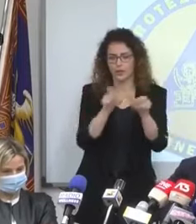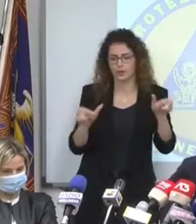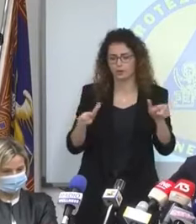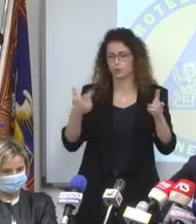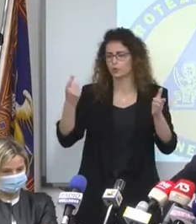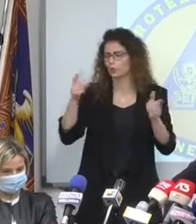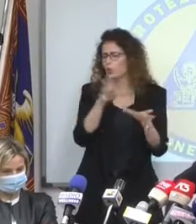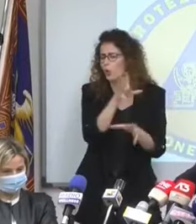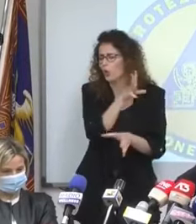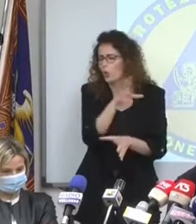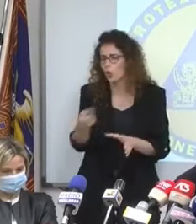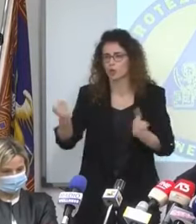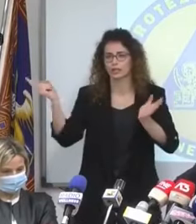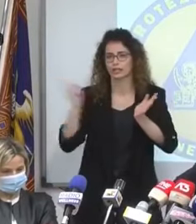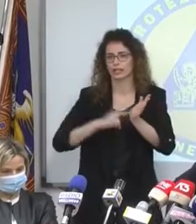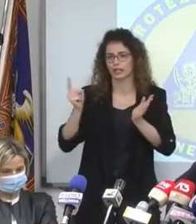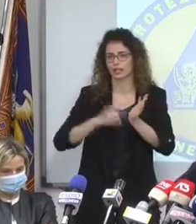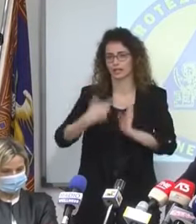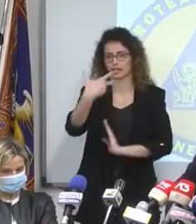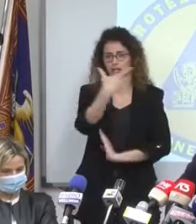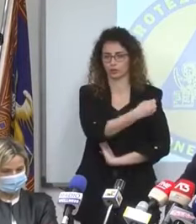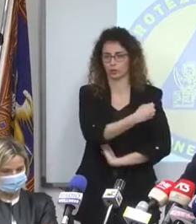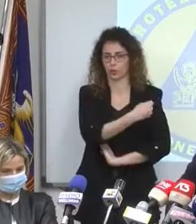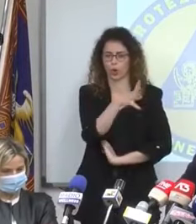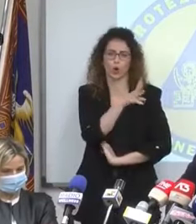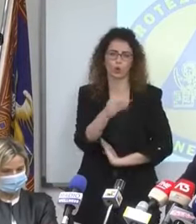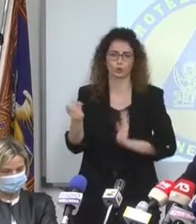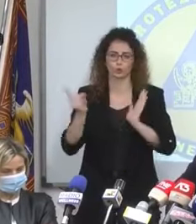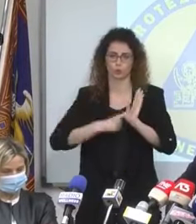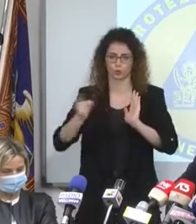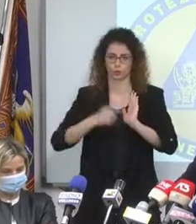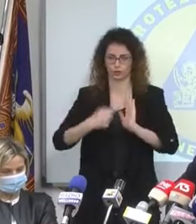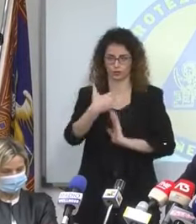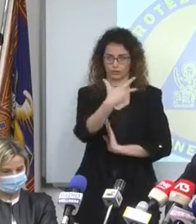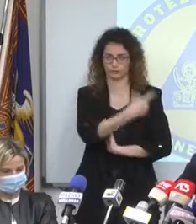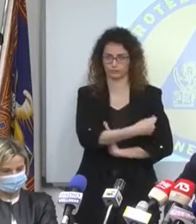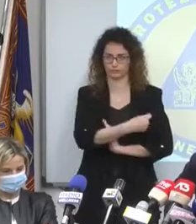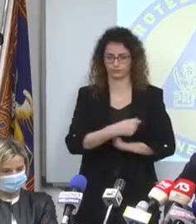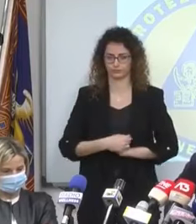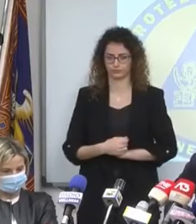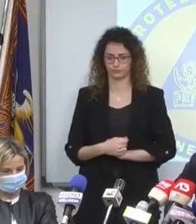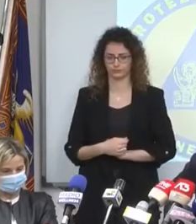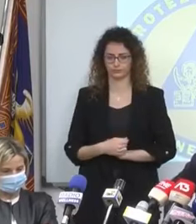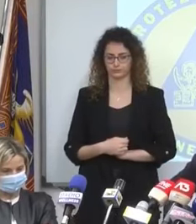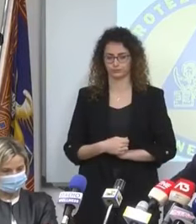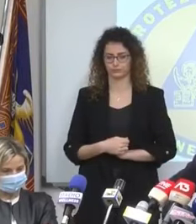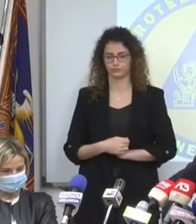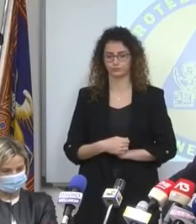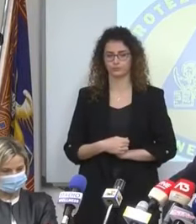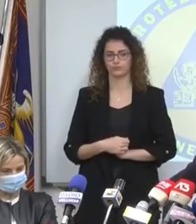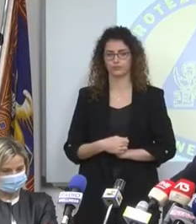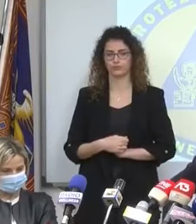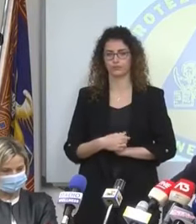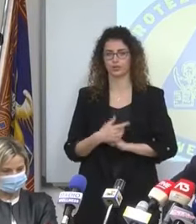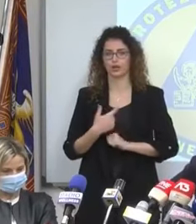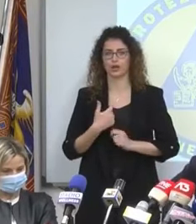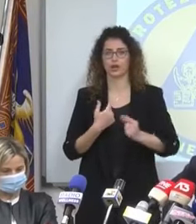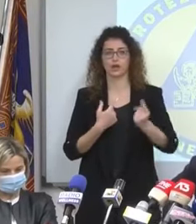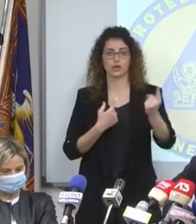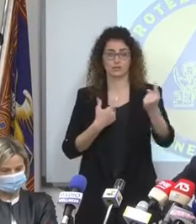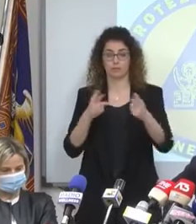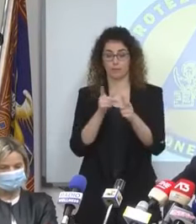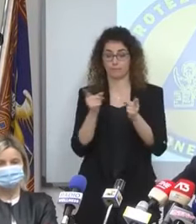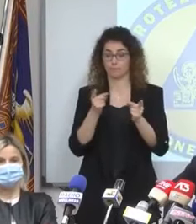essere vaccinata prima e una zona dopo. Tutti i veneti hanno diritto ad essere vaccinati. Non abbiamo avuto grandi abbandoni